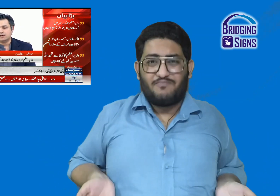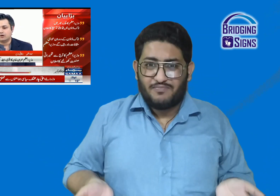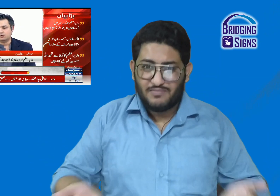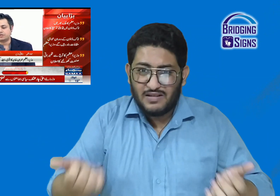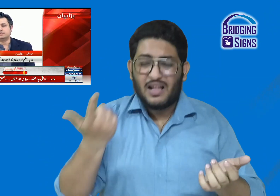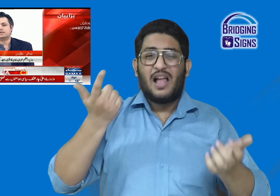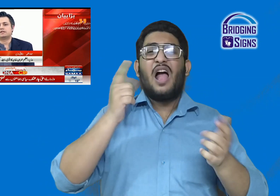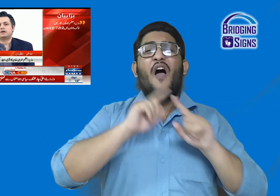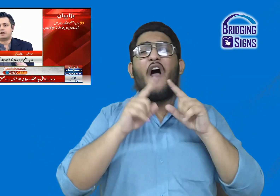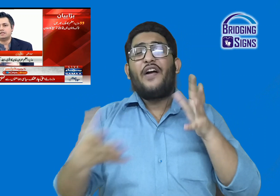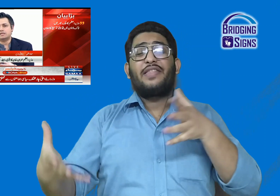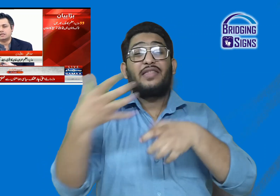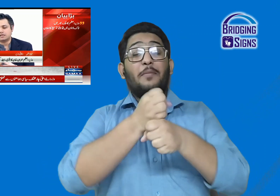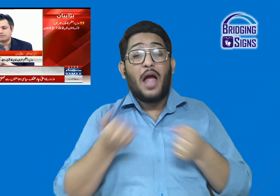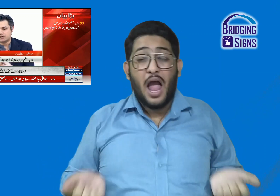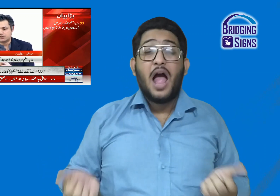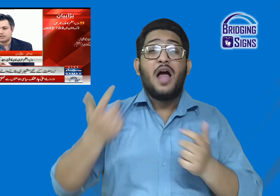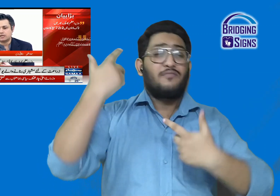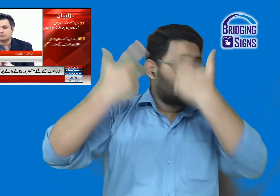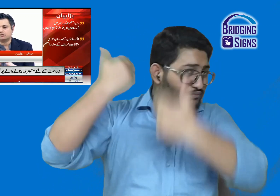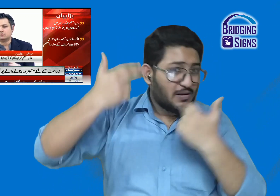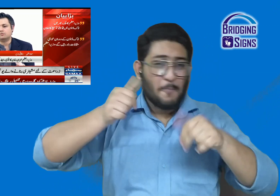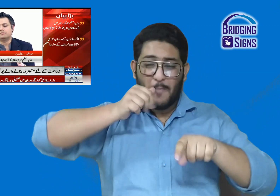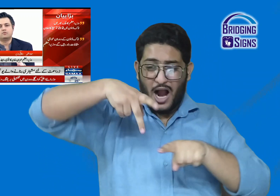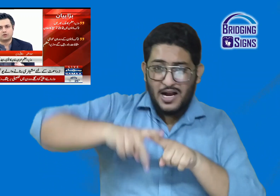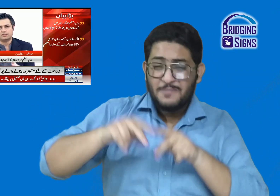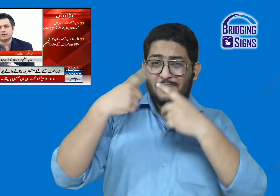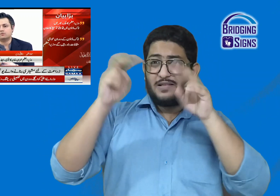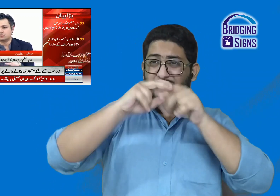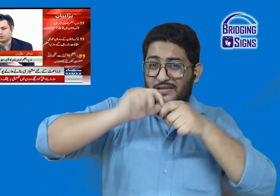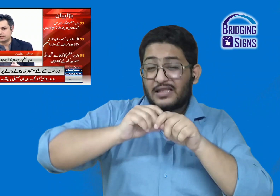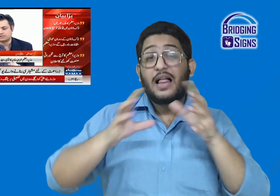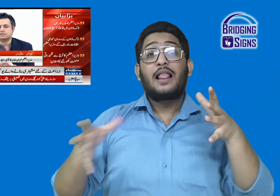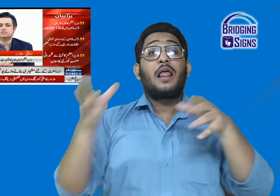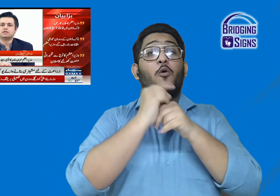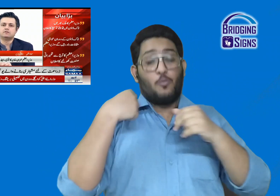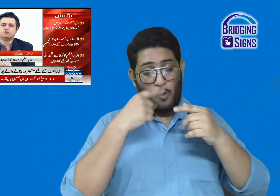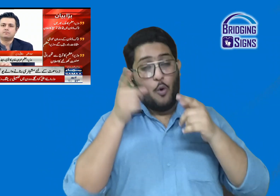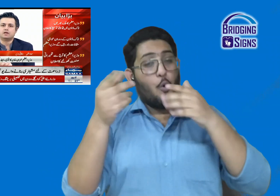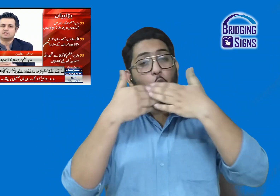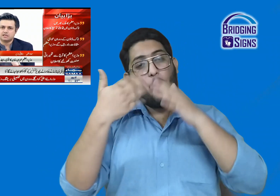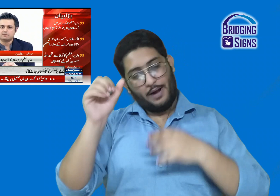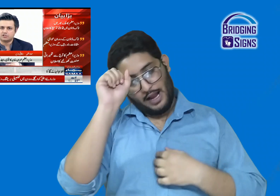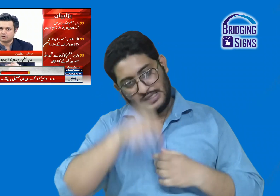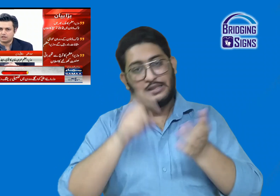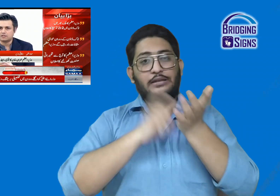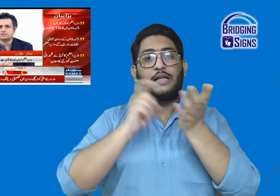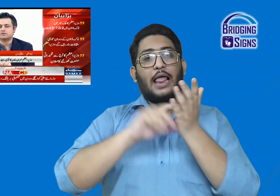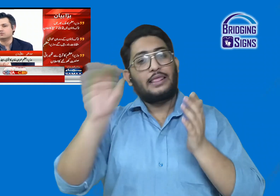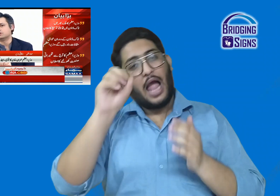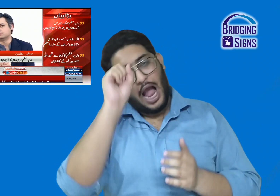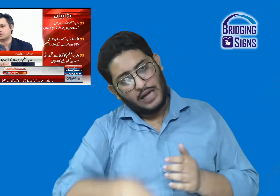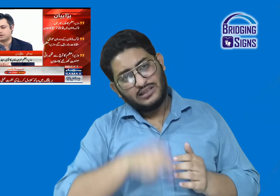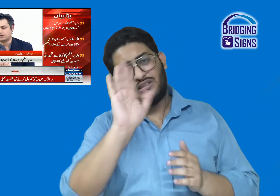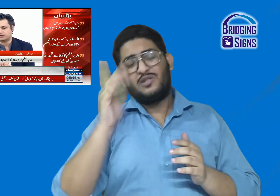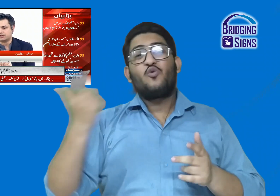हैं, उसके अंदर हमारी ये रिकमेंडेशन है कि उनको खोला जाए, उनको इजाज़त दी जाए कि वो अपना ज़रिया माश बहाल कर